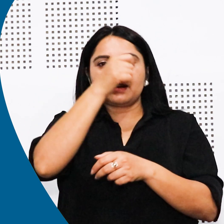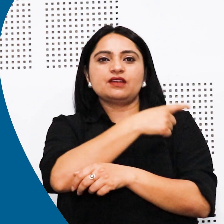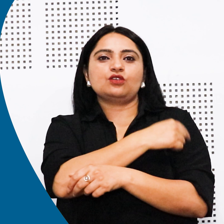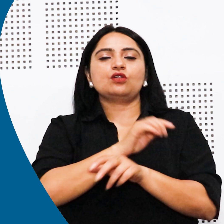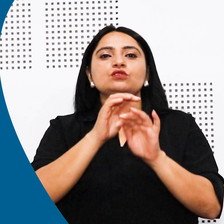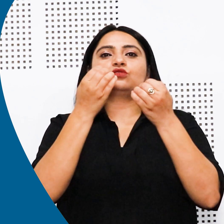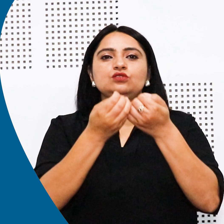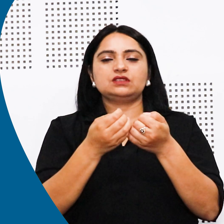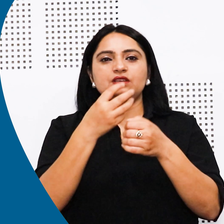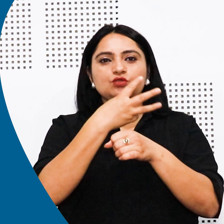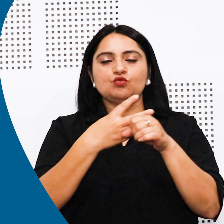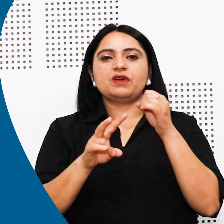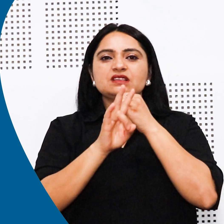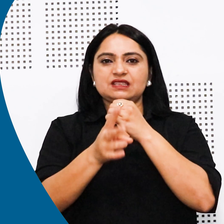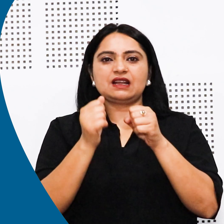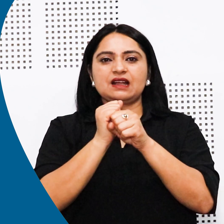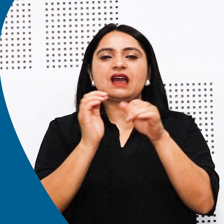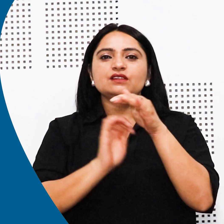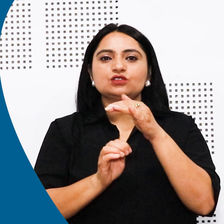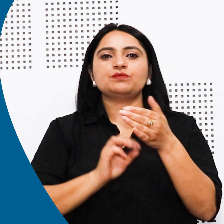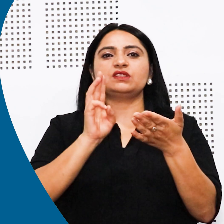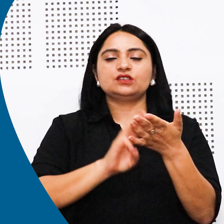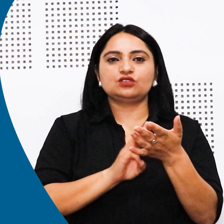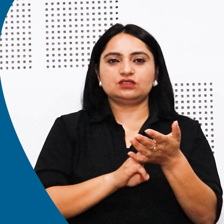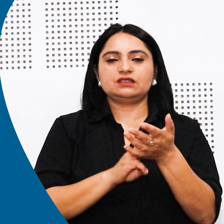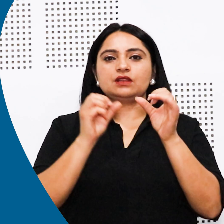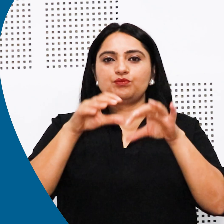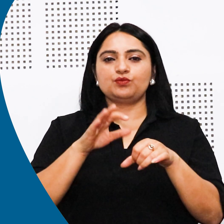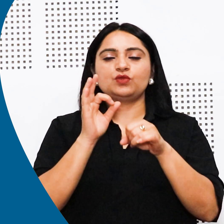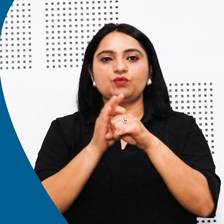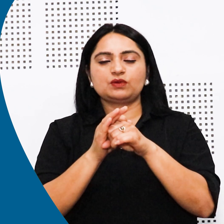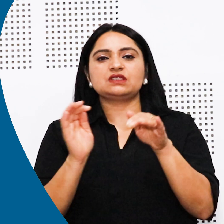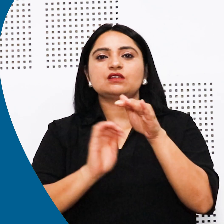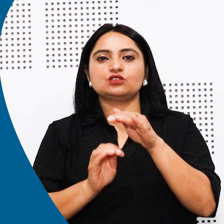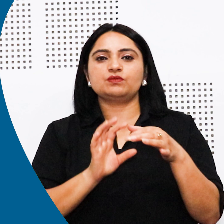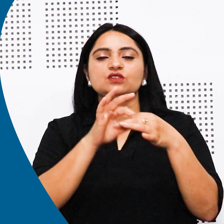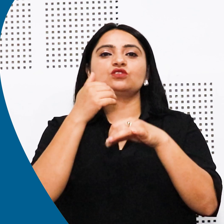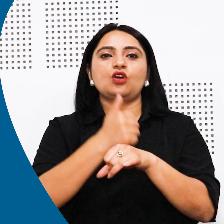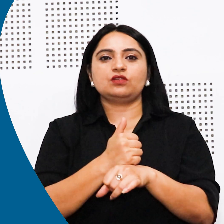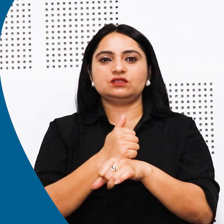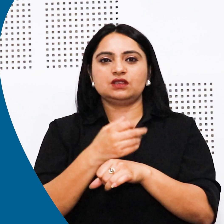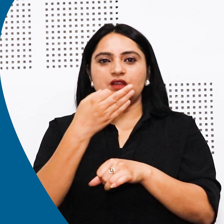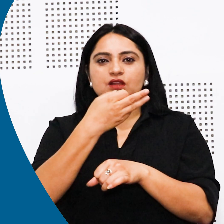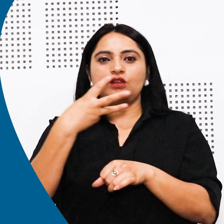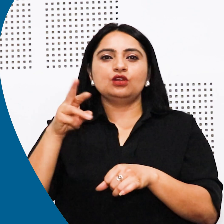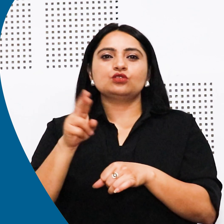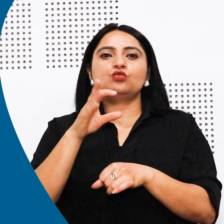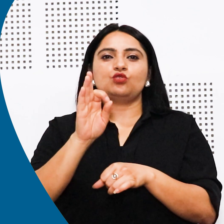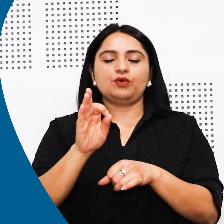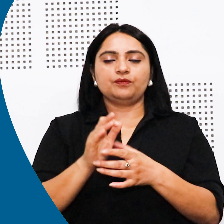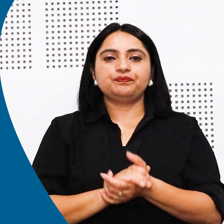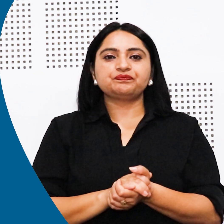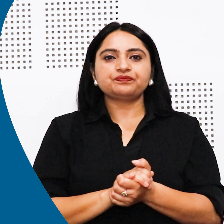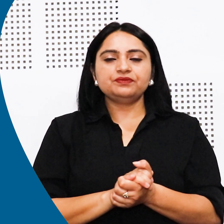उपशाखा दमकका कार्यसमिति सदस्य तथा विपद व्यवस्थापन समिति संयोजक ध्रुव न्यौपाने।